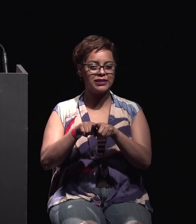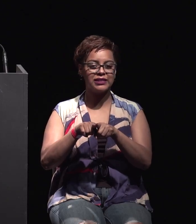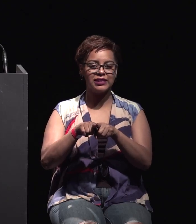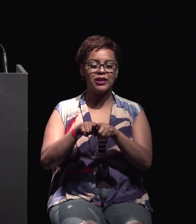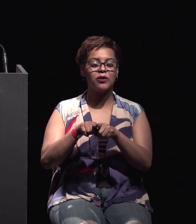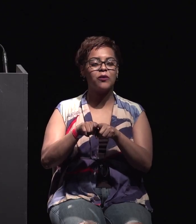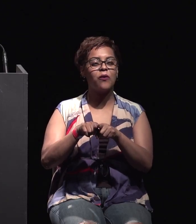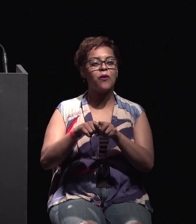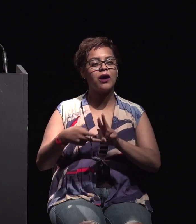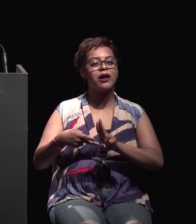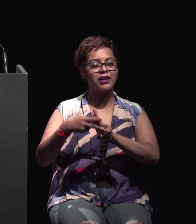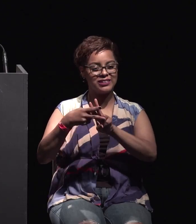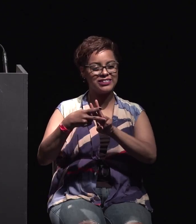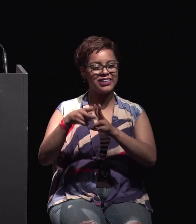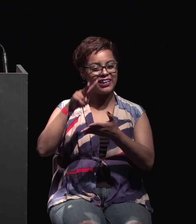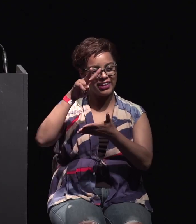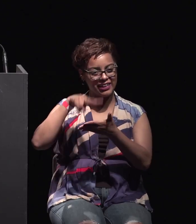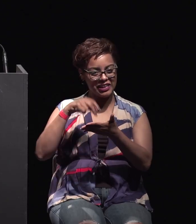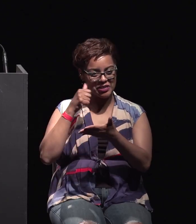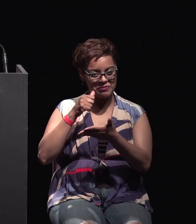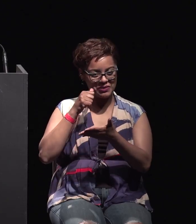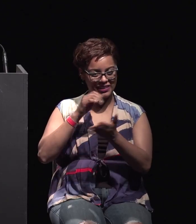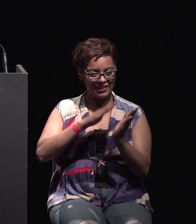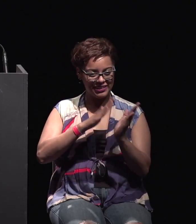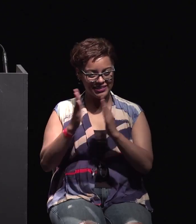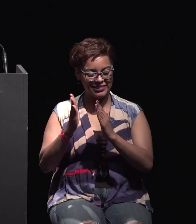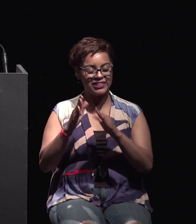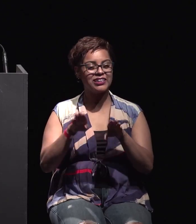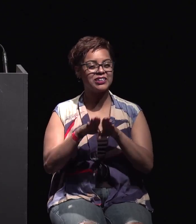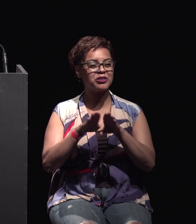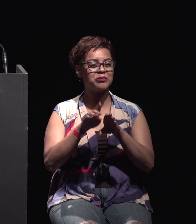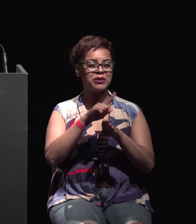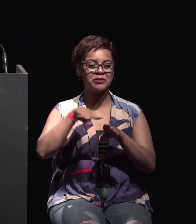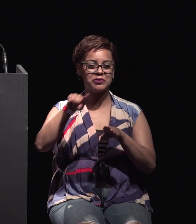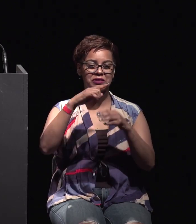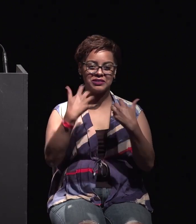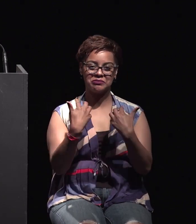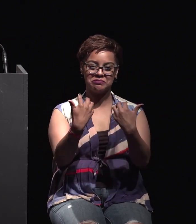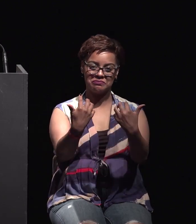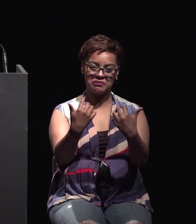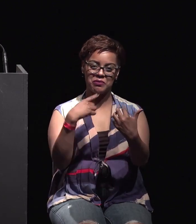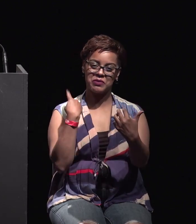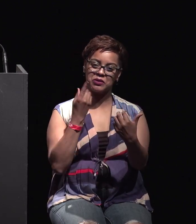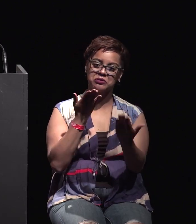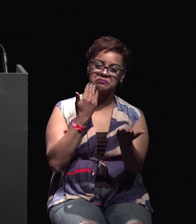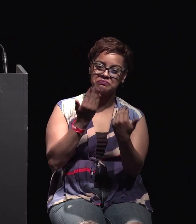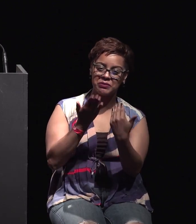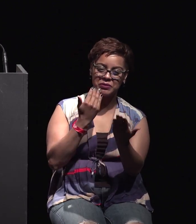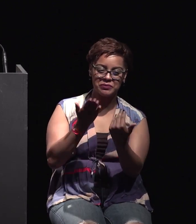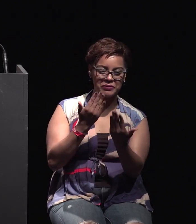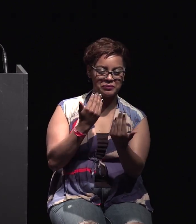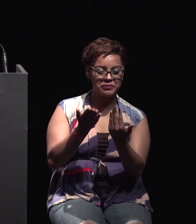Mulheres, e a vocês por estarem aqui para a gente conversar